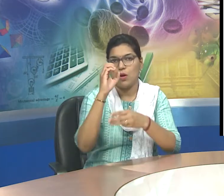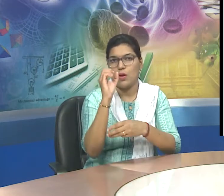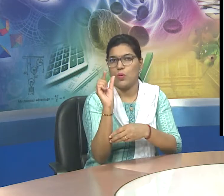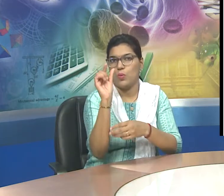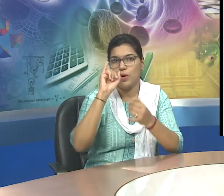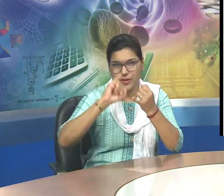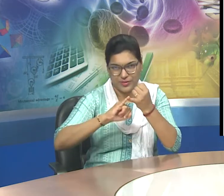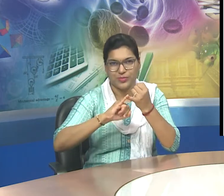हेट्रोजीनियस,